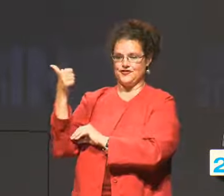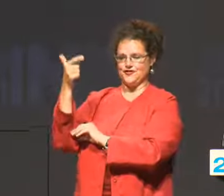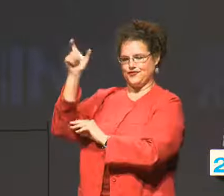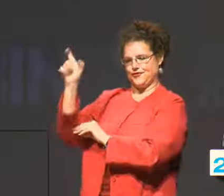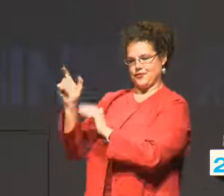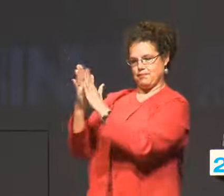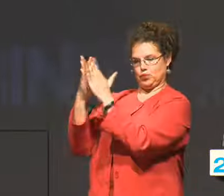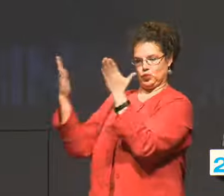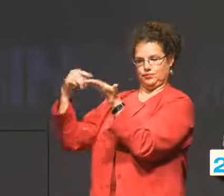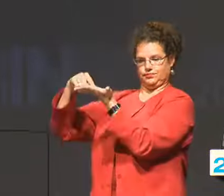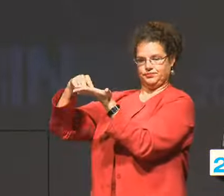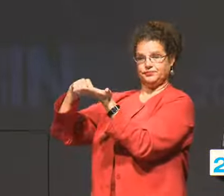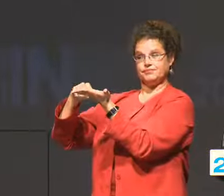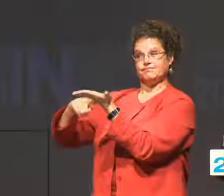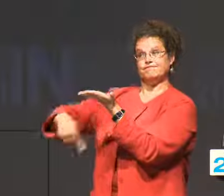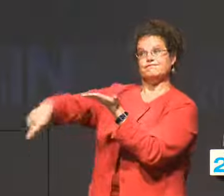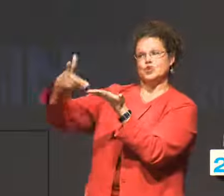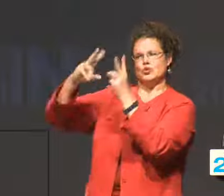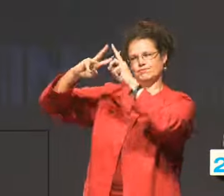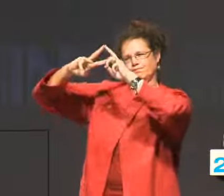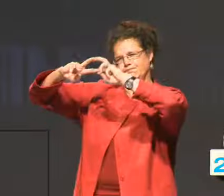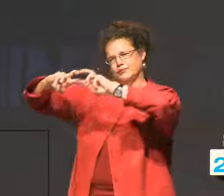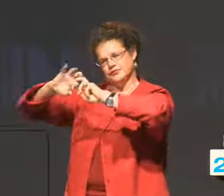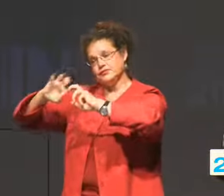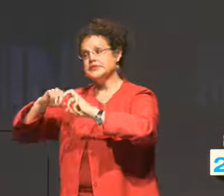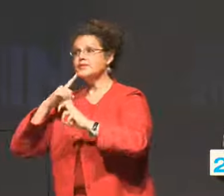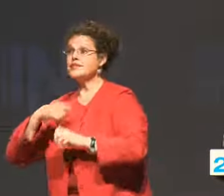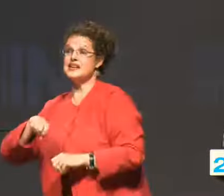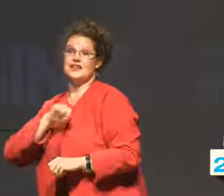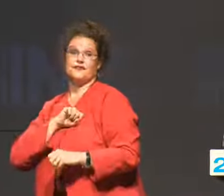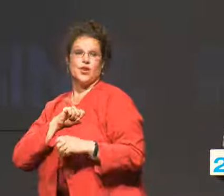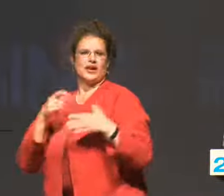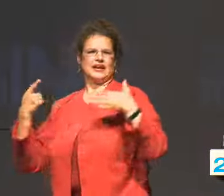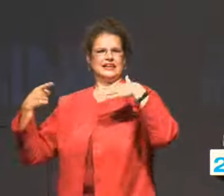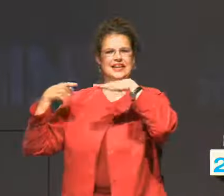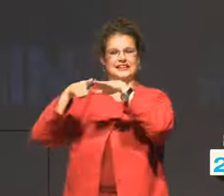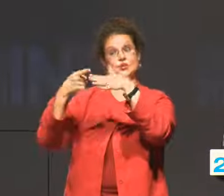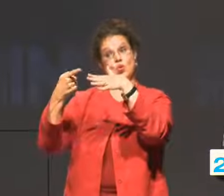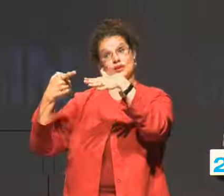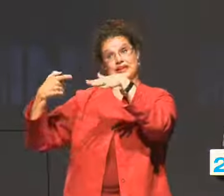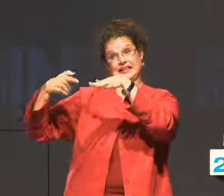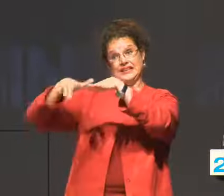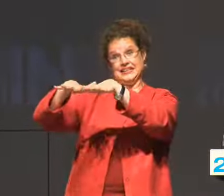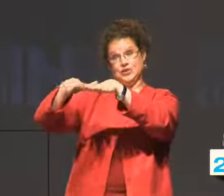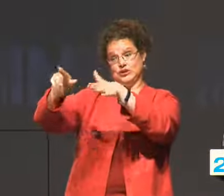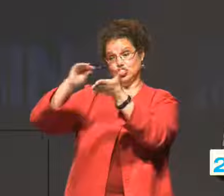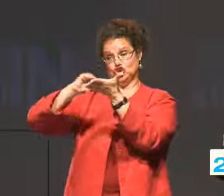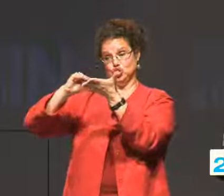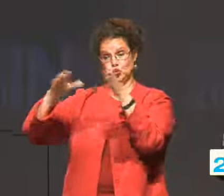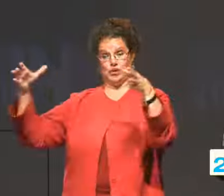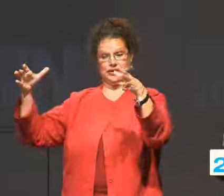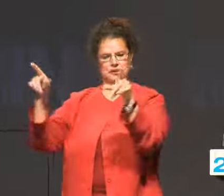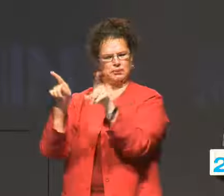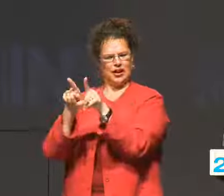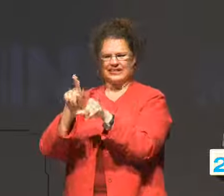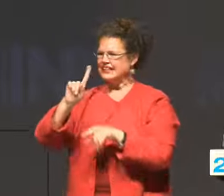Die Forschungen sind bereits seit längerer Zeit am Laufen. Eine wichtige Aussage ist die